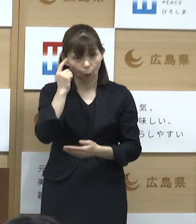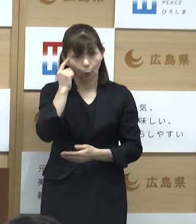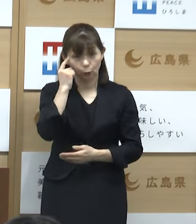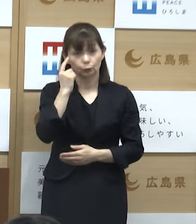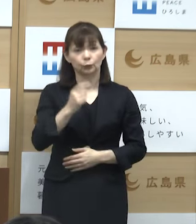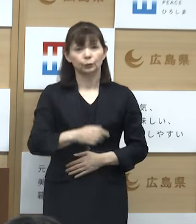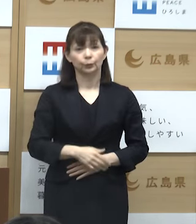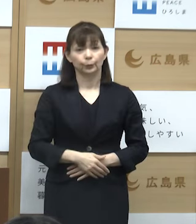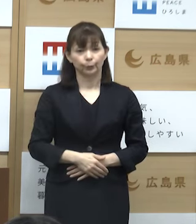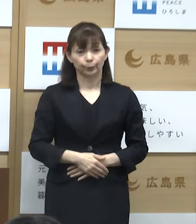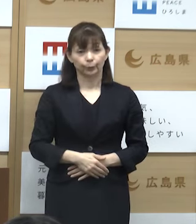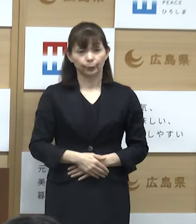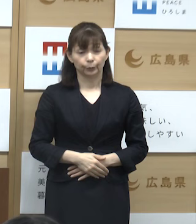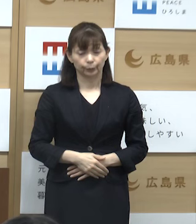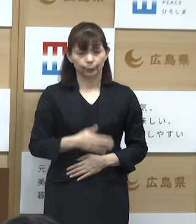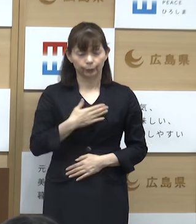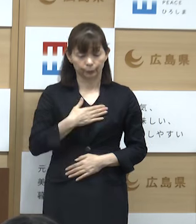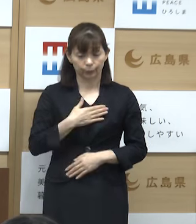ありがとうございます。